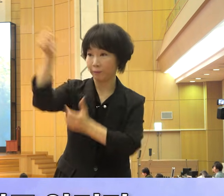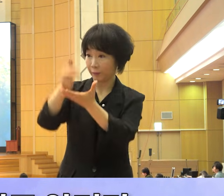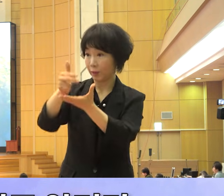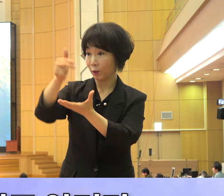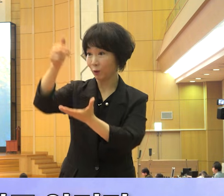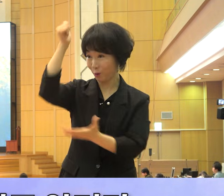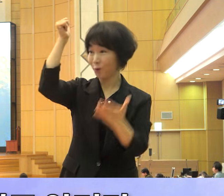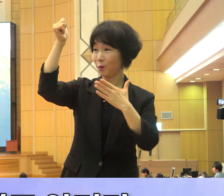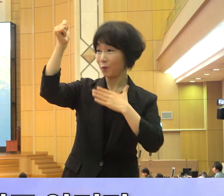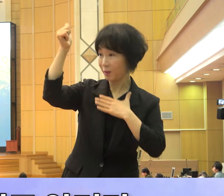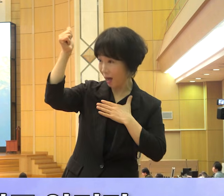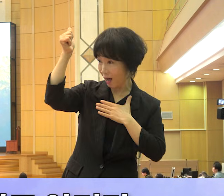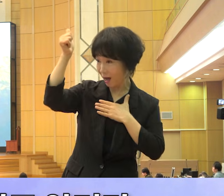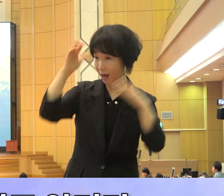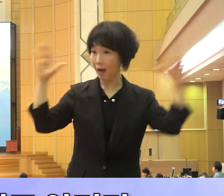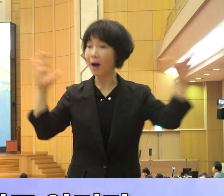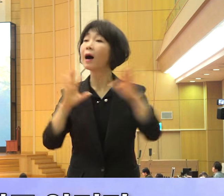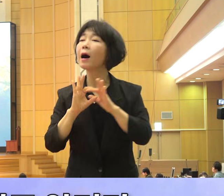주는